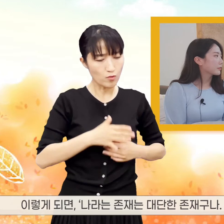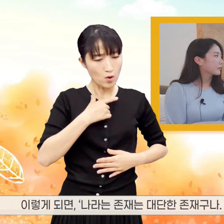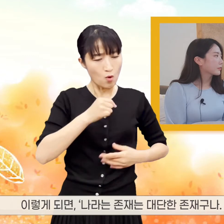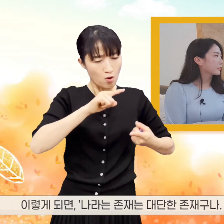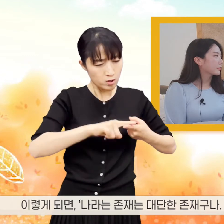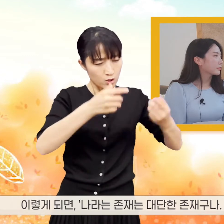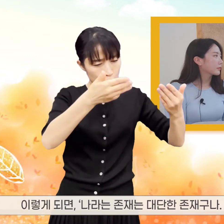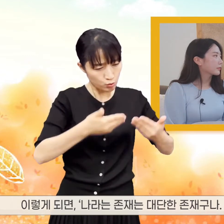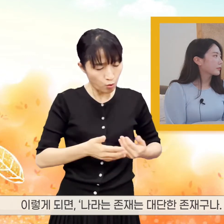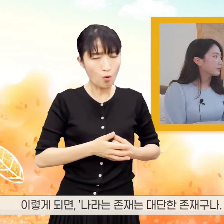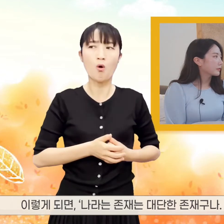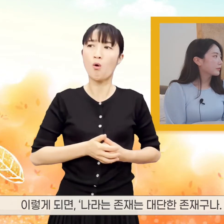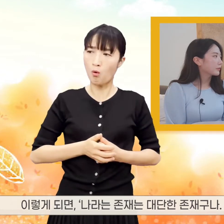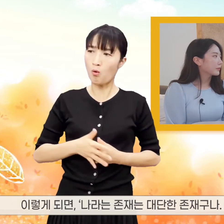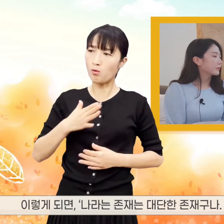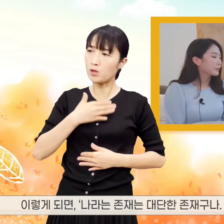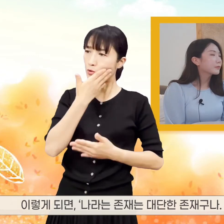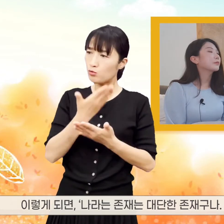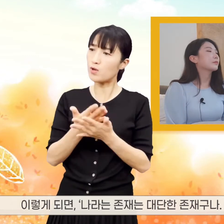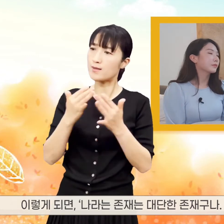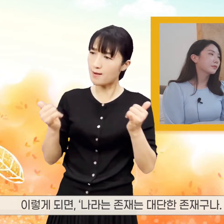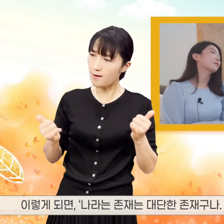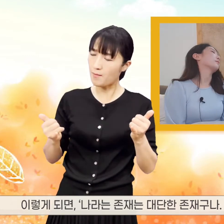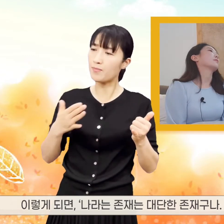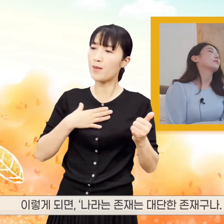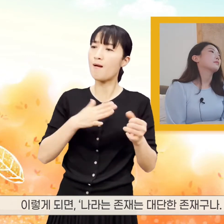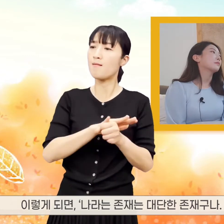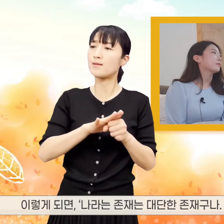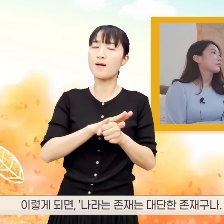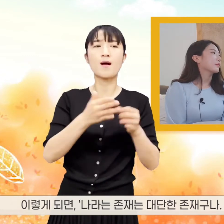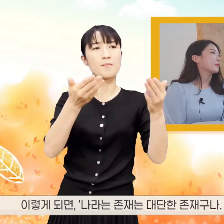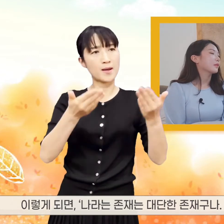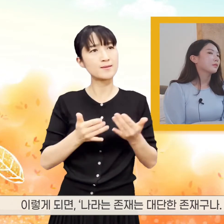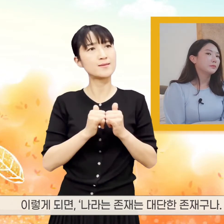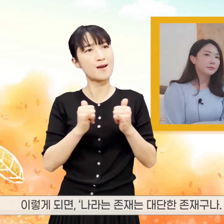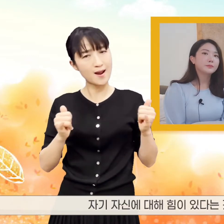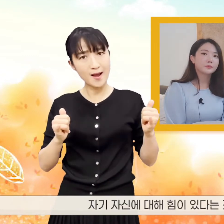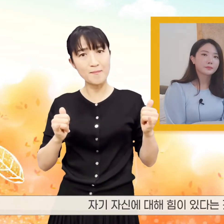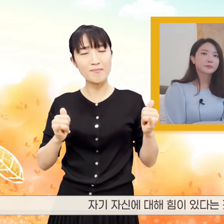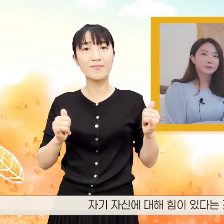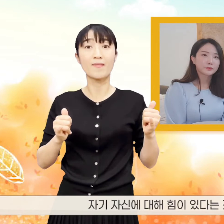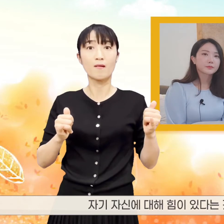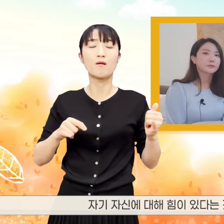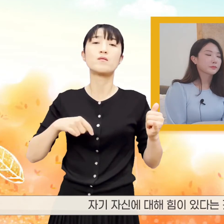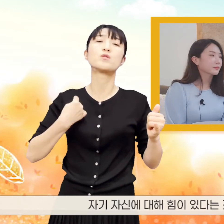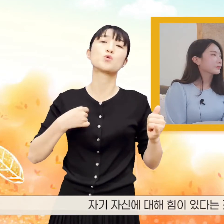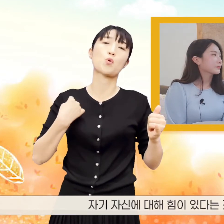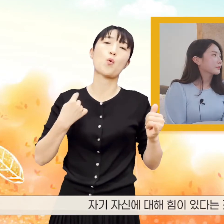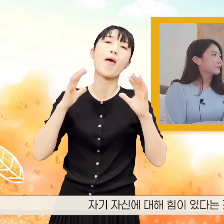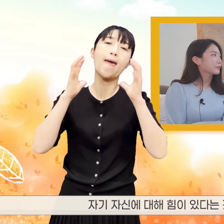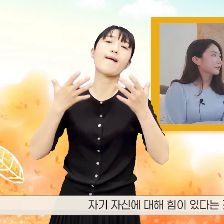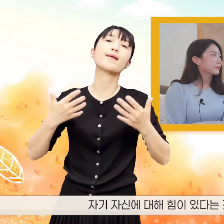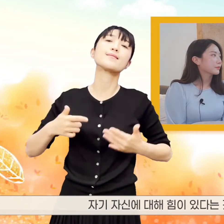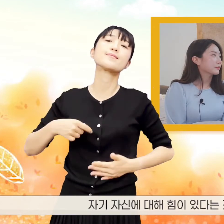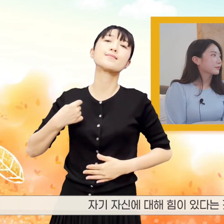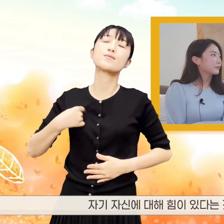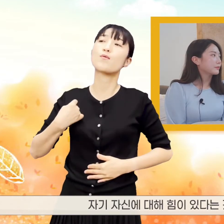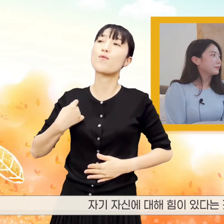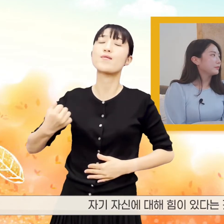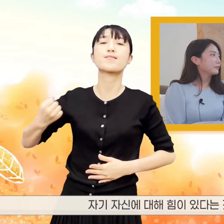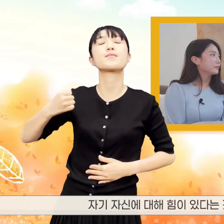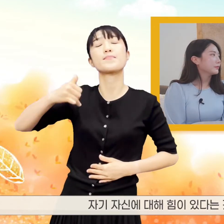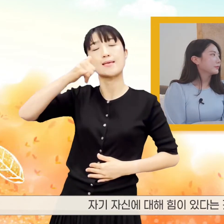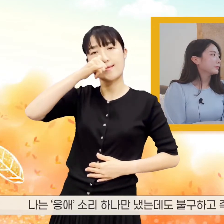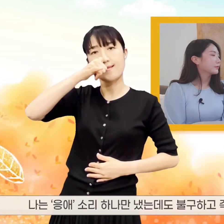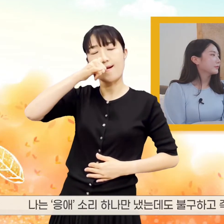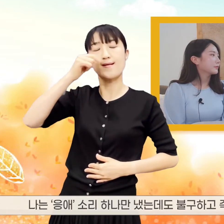참 나라는 존재가 참 대단한 존재구나, 나 이렇게 사랑받는 존재구나, 자기 자신에 대해서 힘이